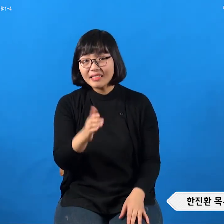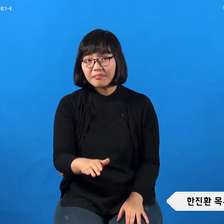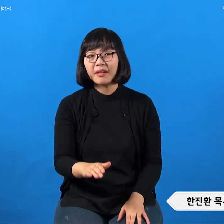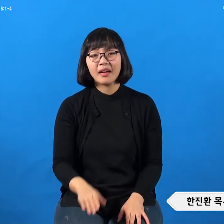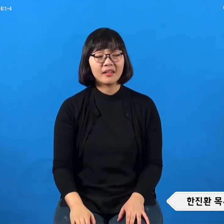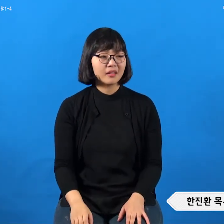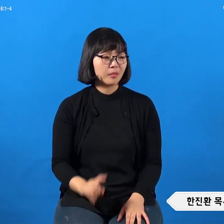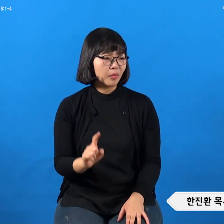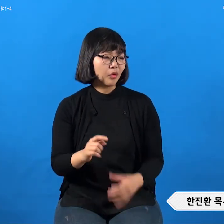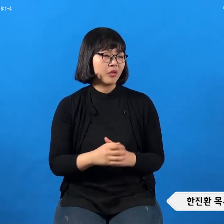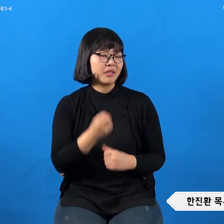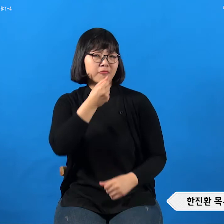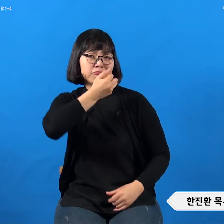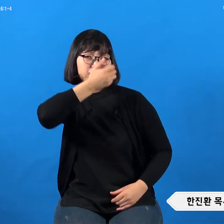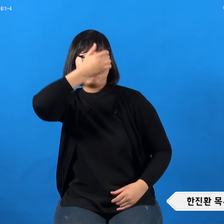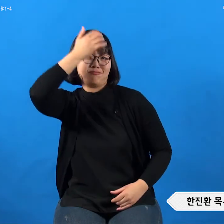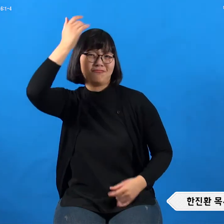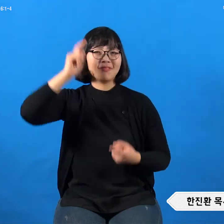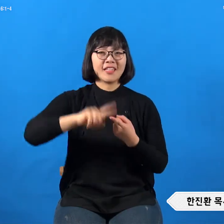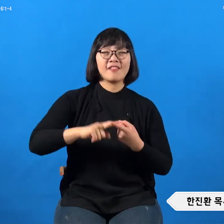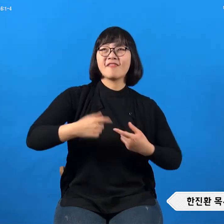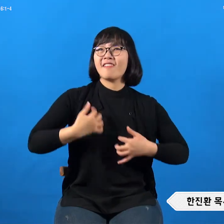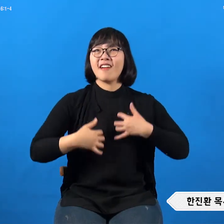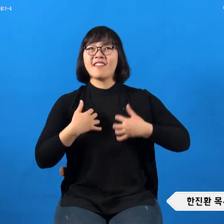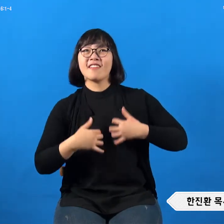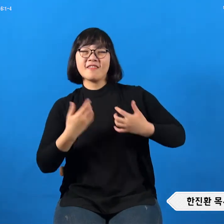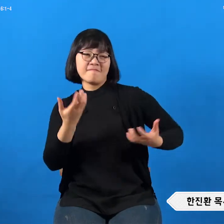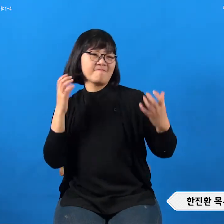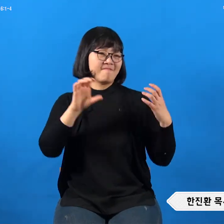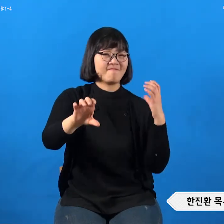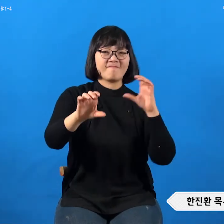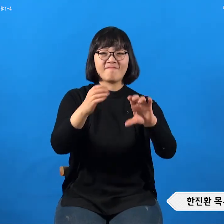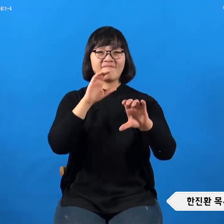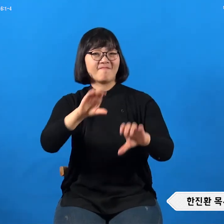이상에 들떠가지고 몽땅 바치고 내 노후는 하나님께 맡기고